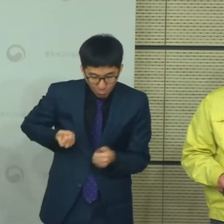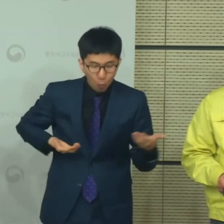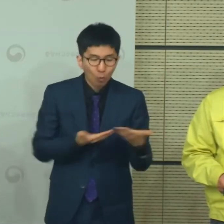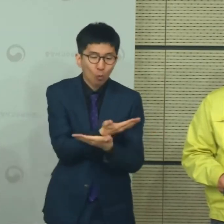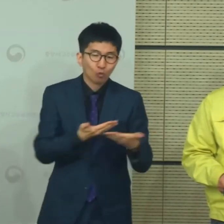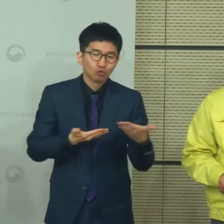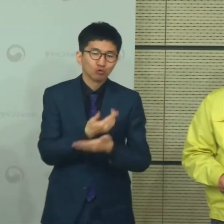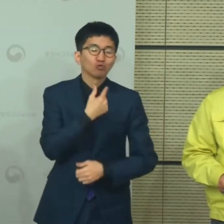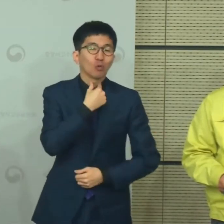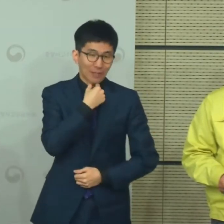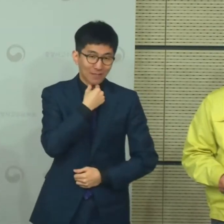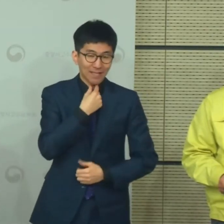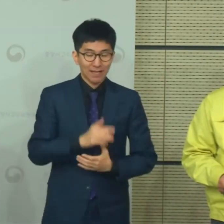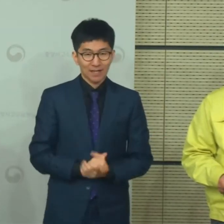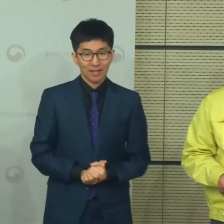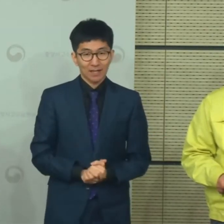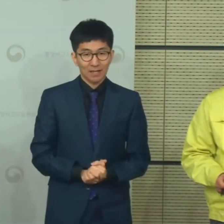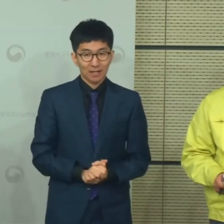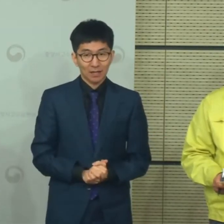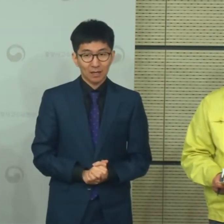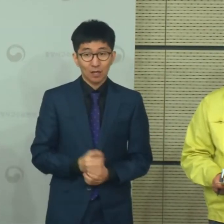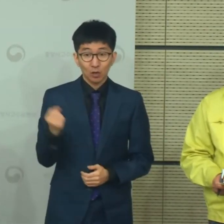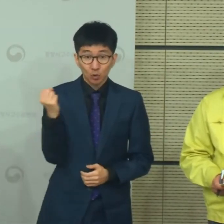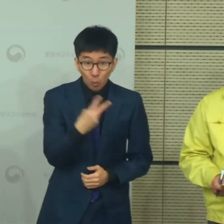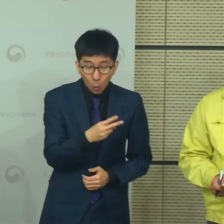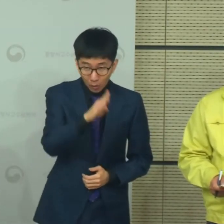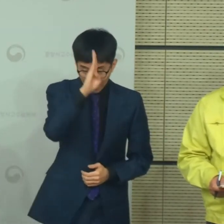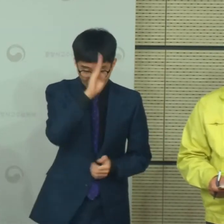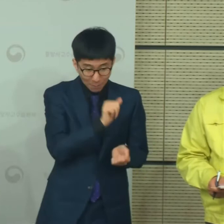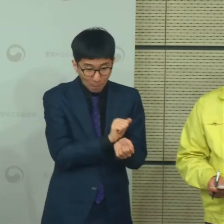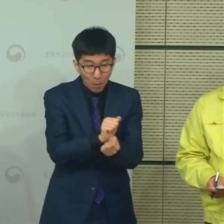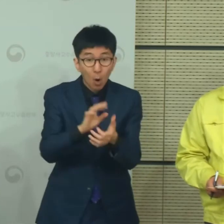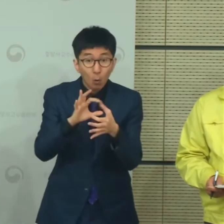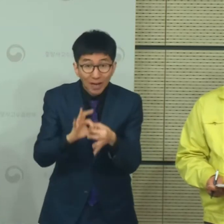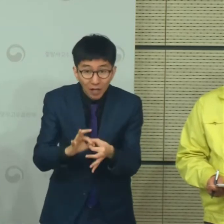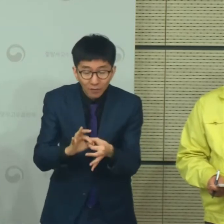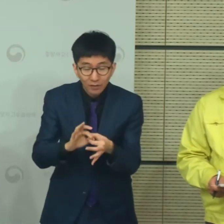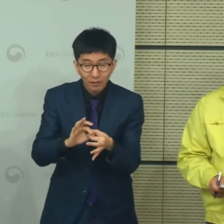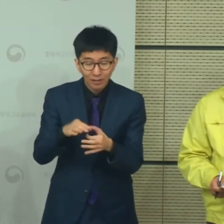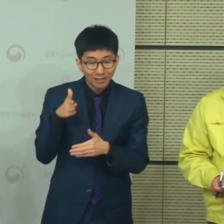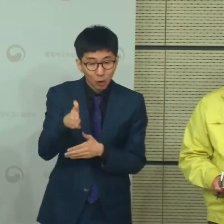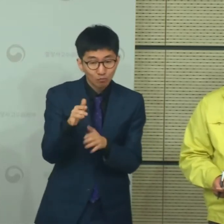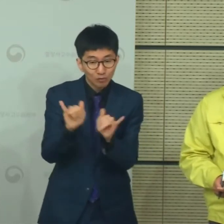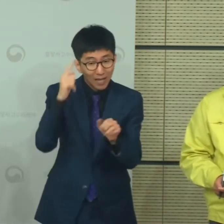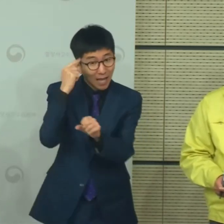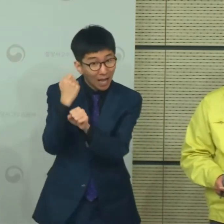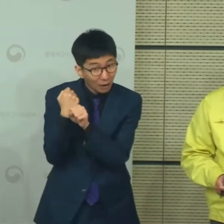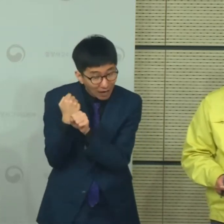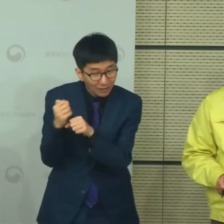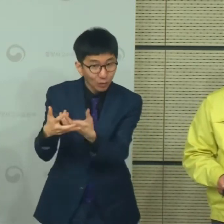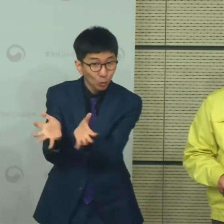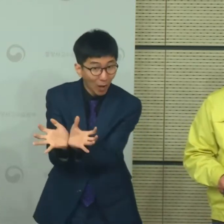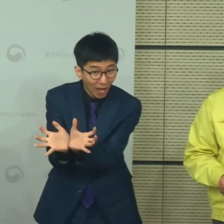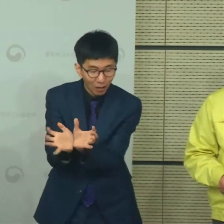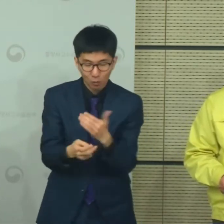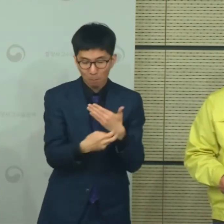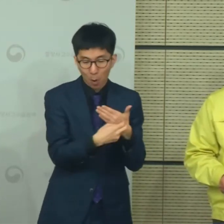이외에 특히 이 감염병과 관련된 전문가 학회 또 그리고 병원협회 등의